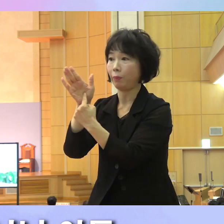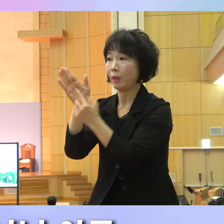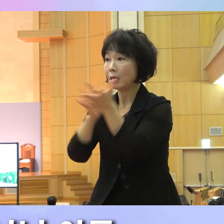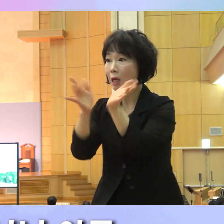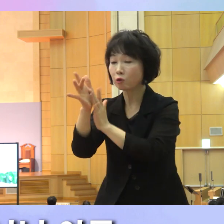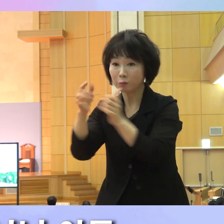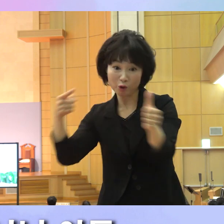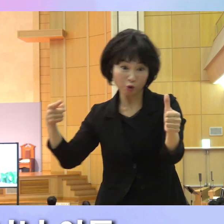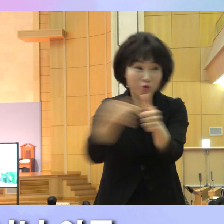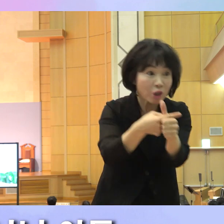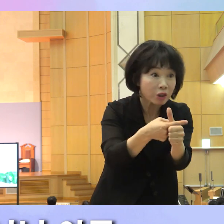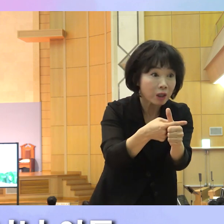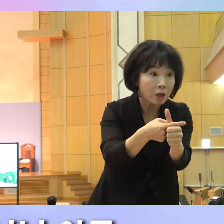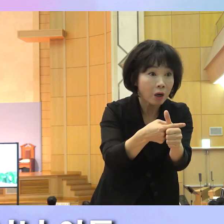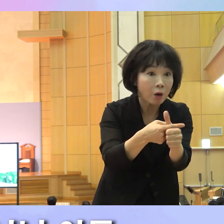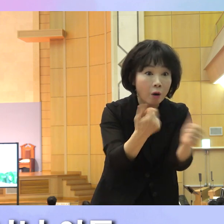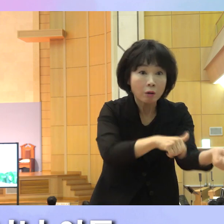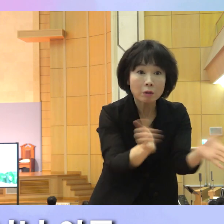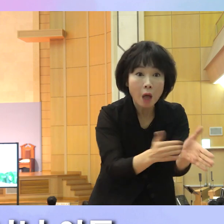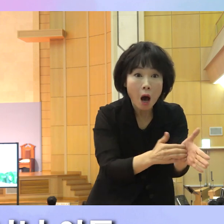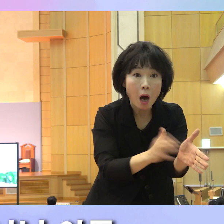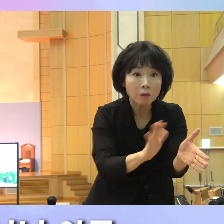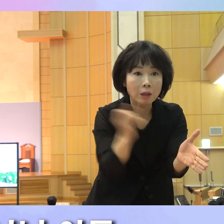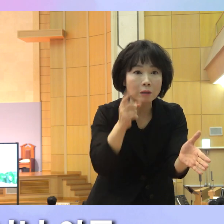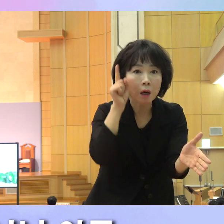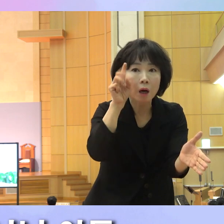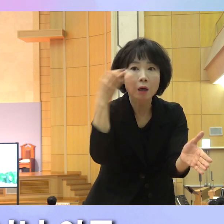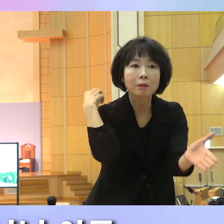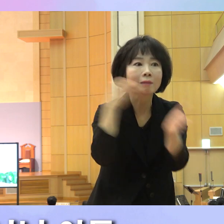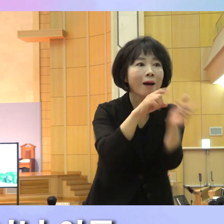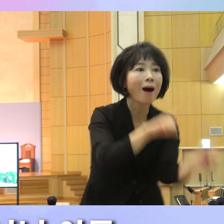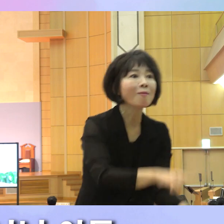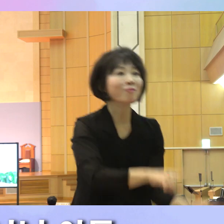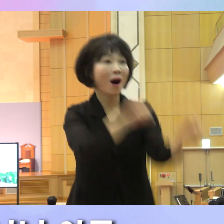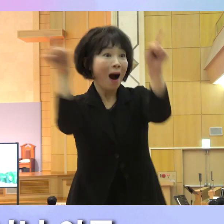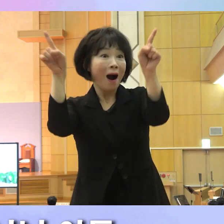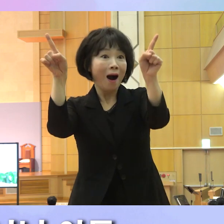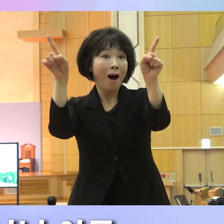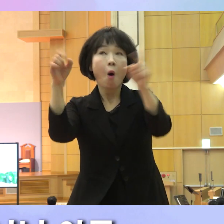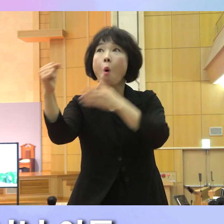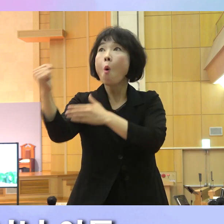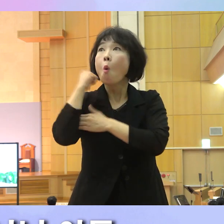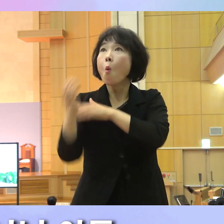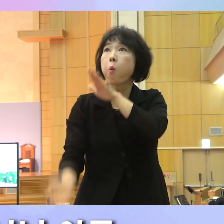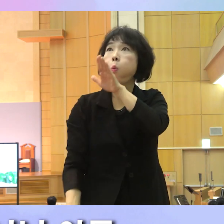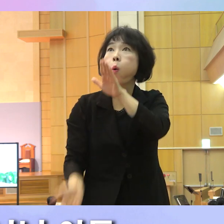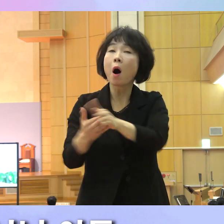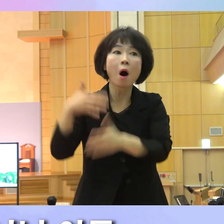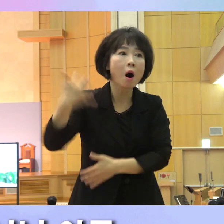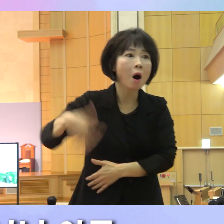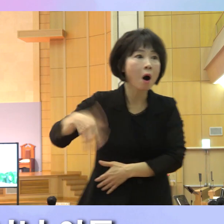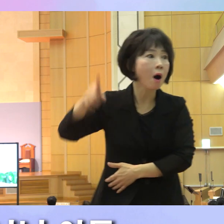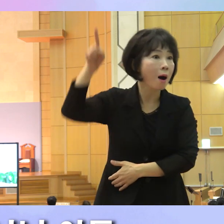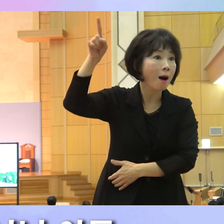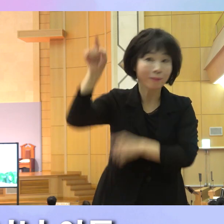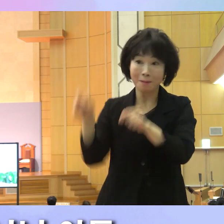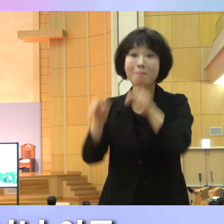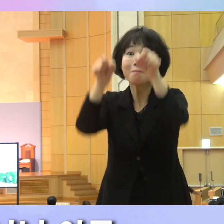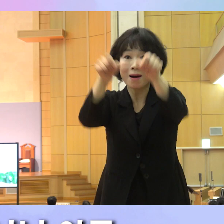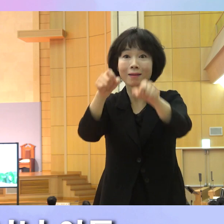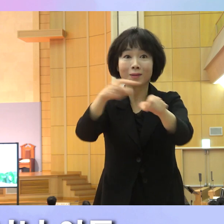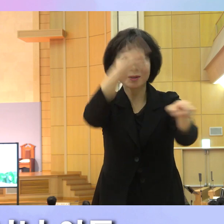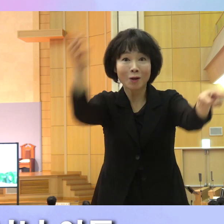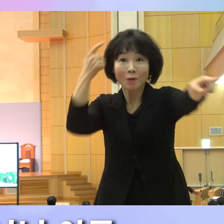예수님을 죽게 하시고 살아나게 하시고 그 예수님을 죽게 하시고 살아나게 하심으로써 그 예수를 믿음으로 우리도